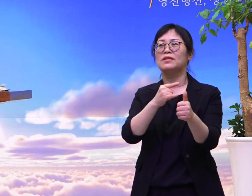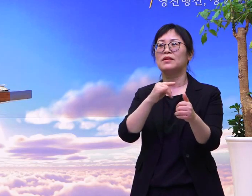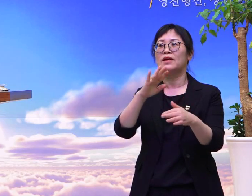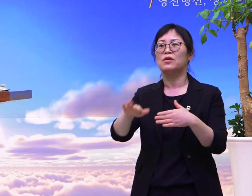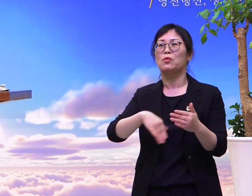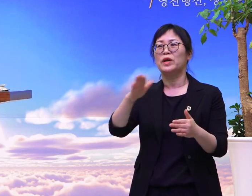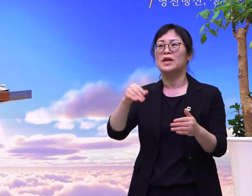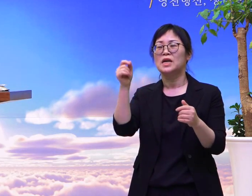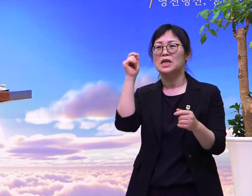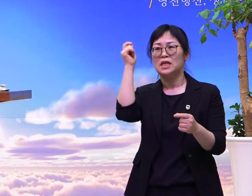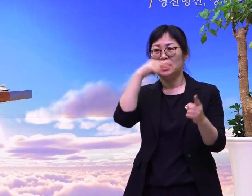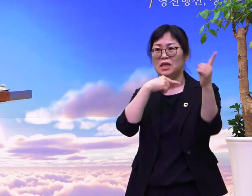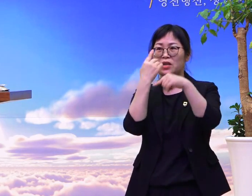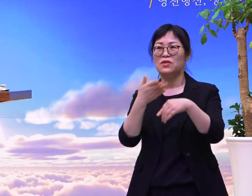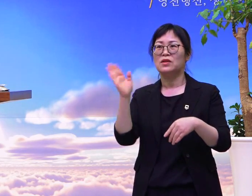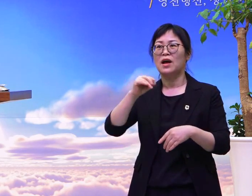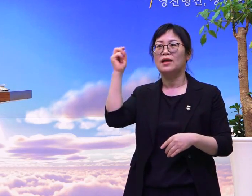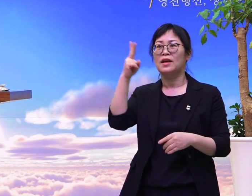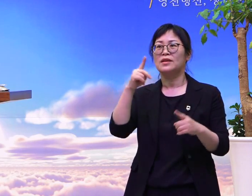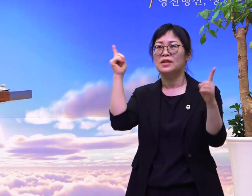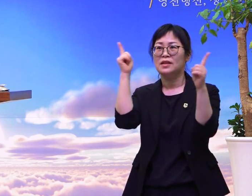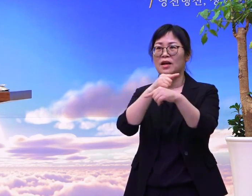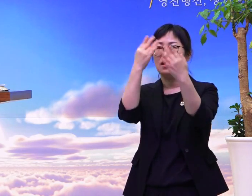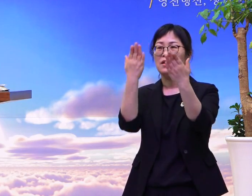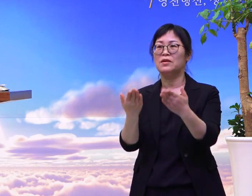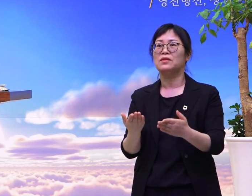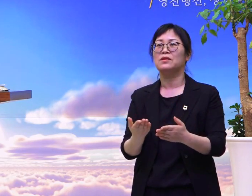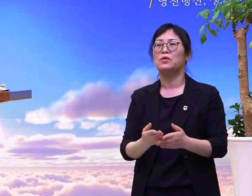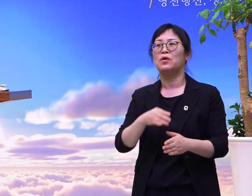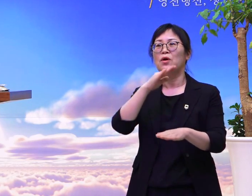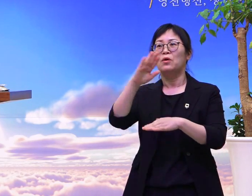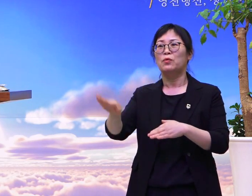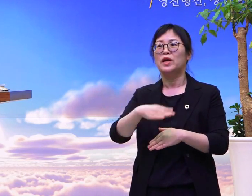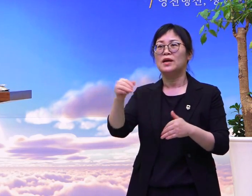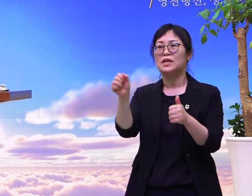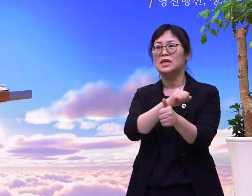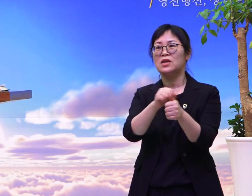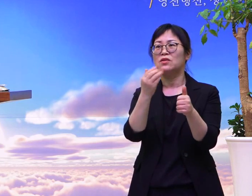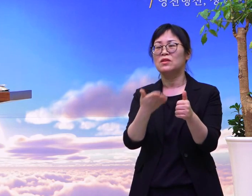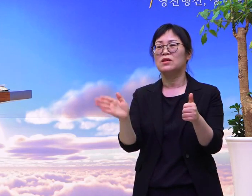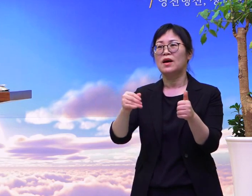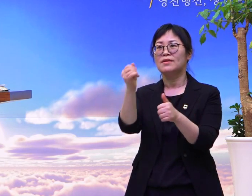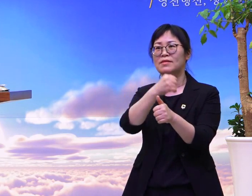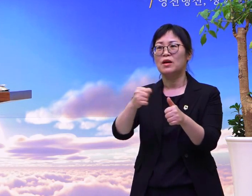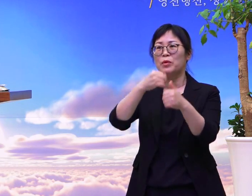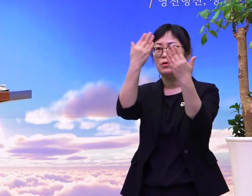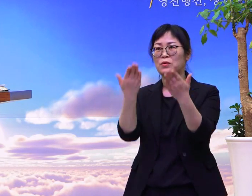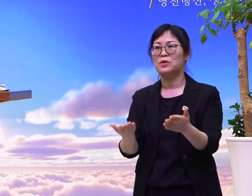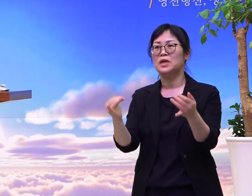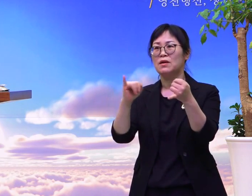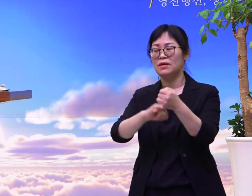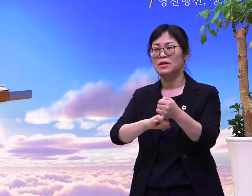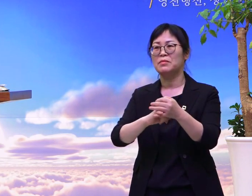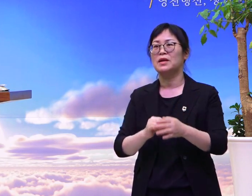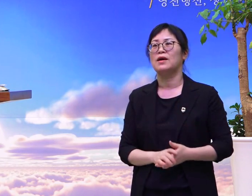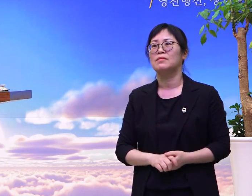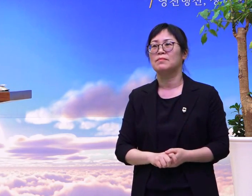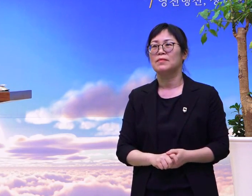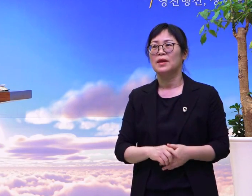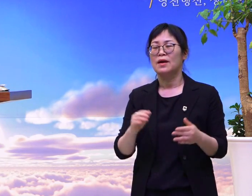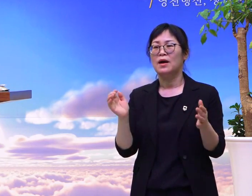여호와께서 우리를 찢으셨으나 도로 낫게 하실 것이요, 우리를 치셨으나 싸매어 주실